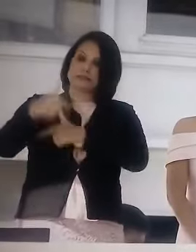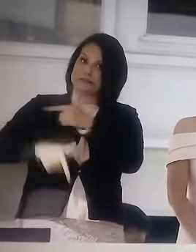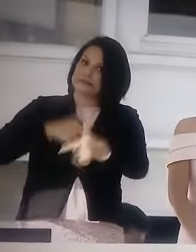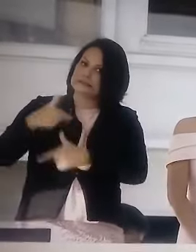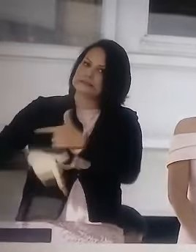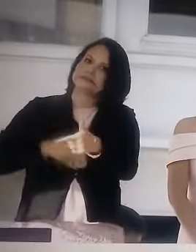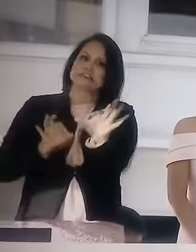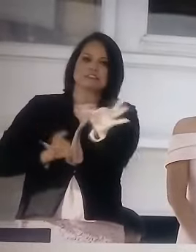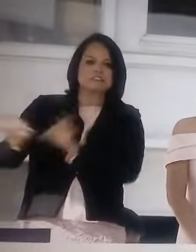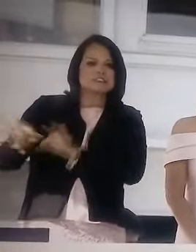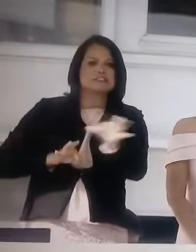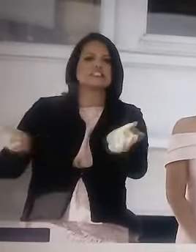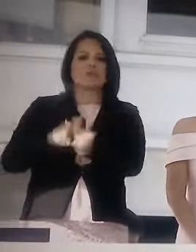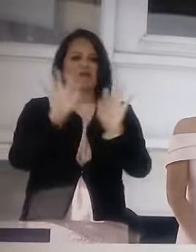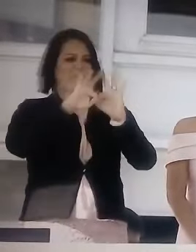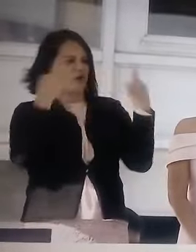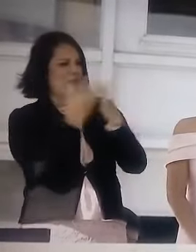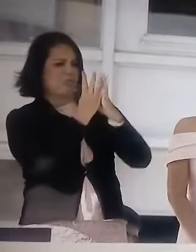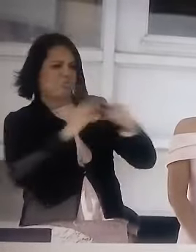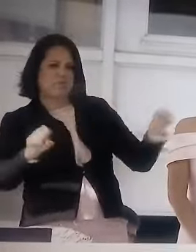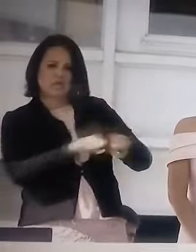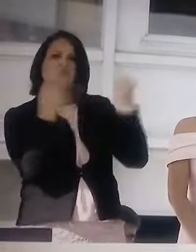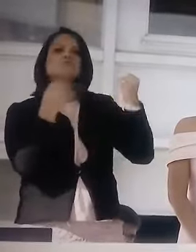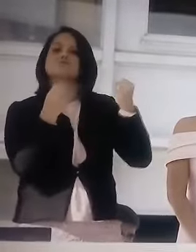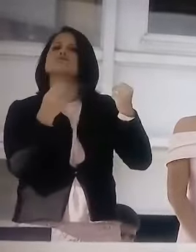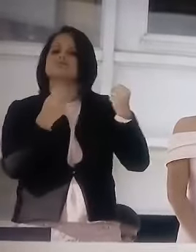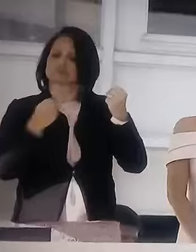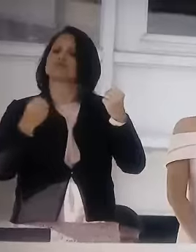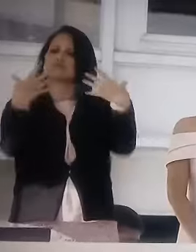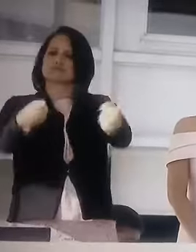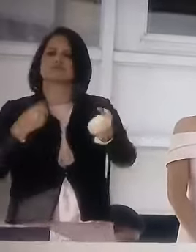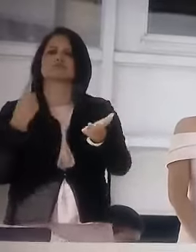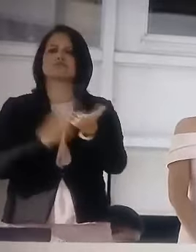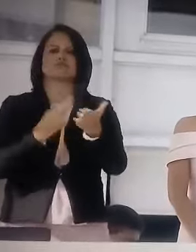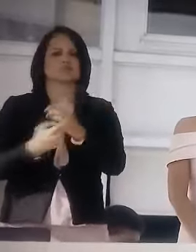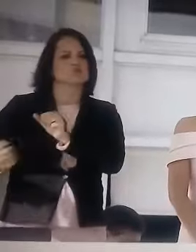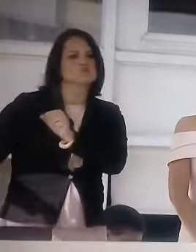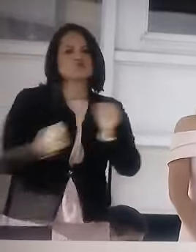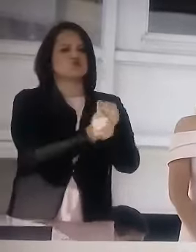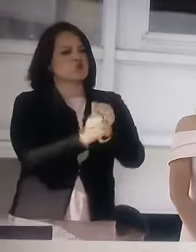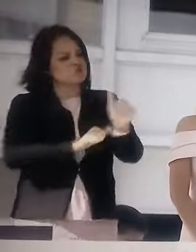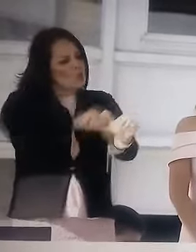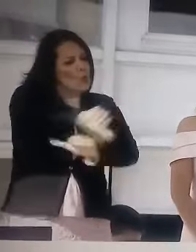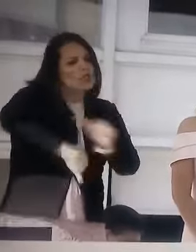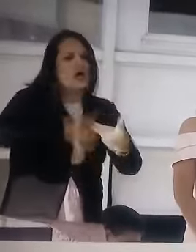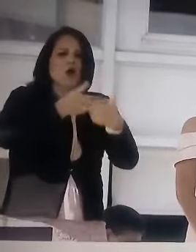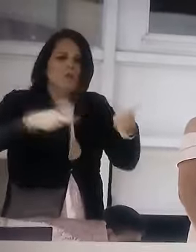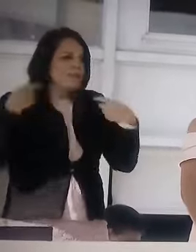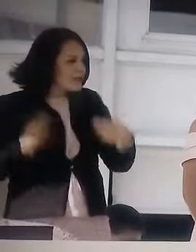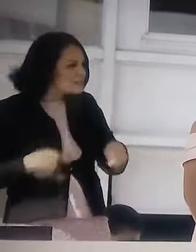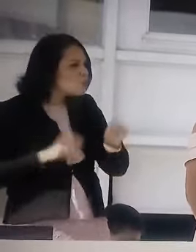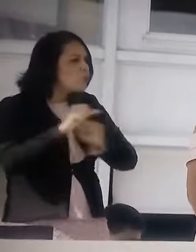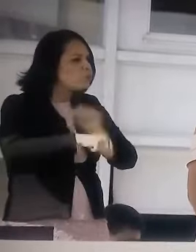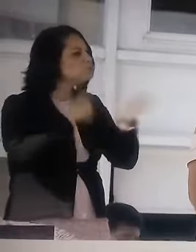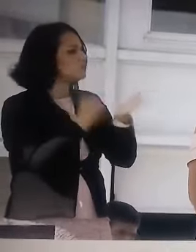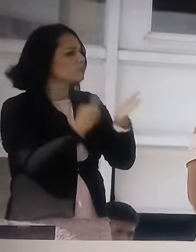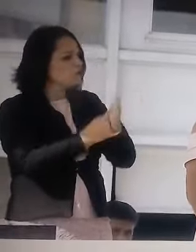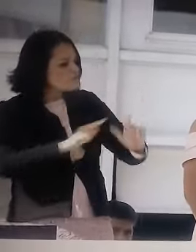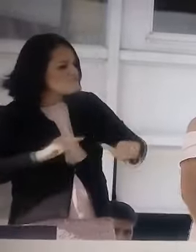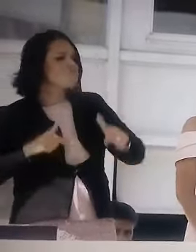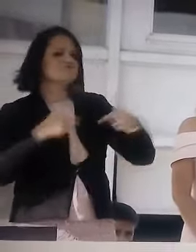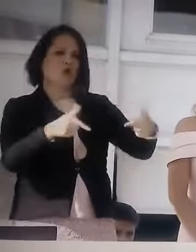humanos e da desconstrução da família. Vamos propor e implementar as reformas necessárias. Vamos